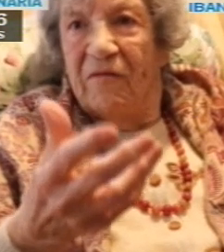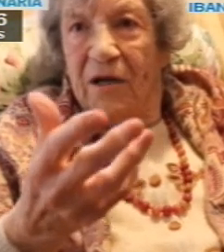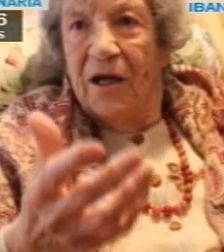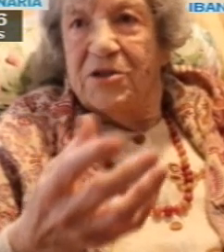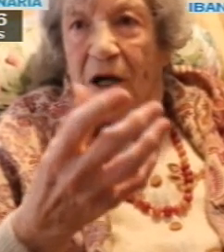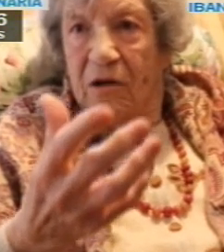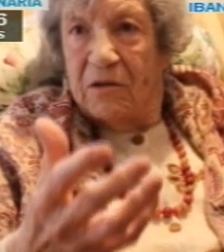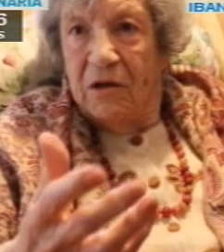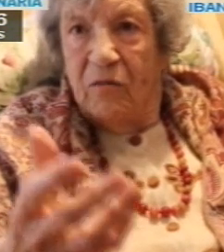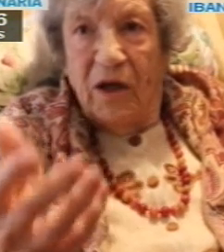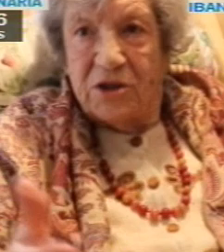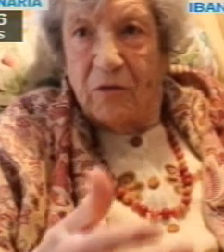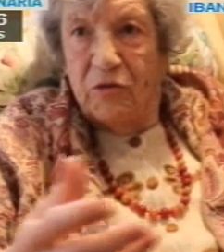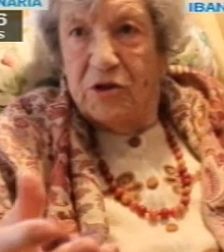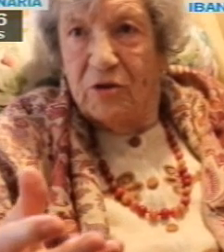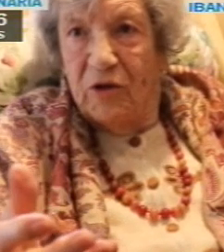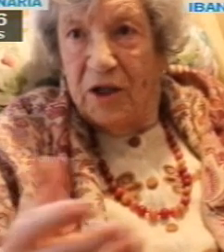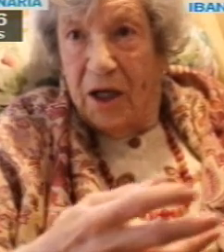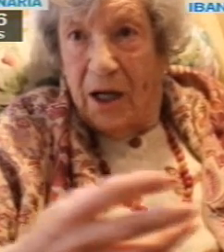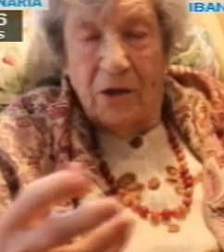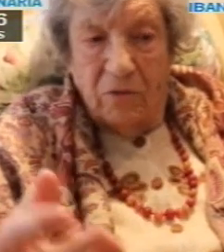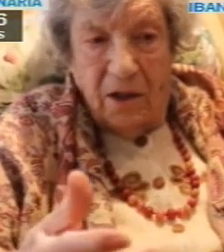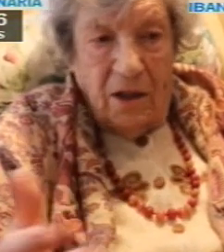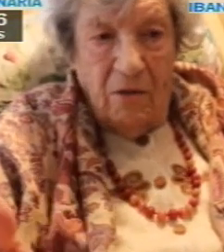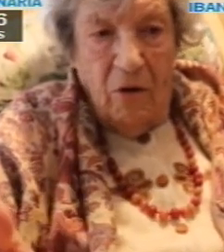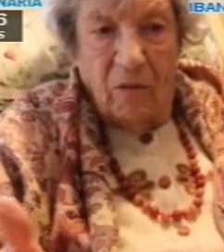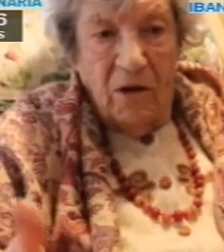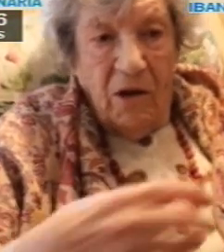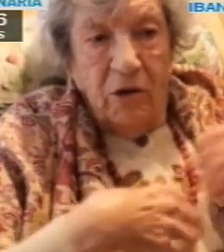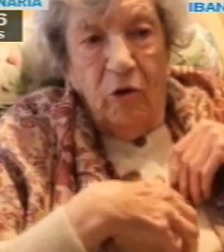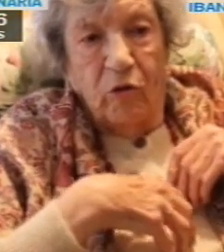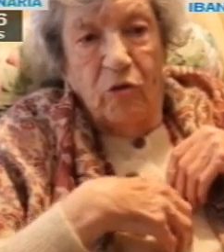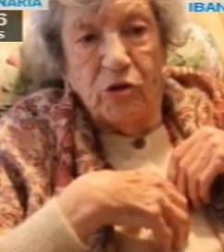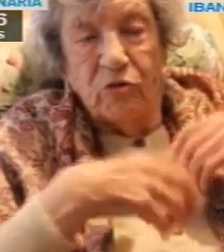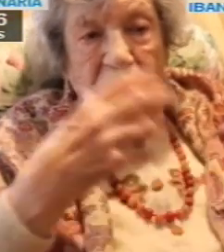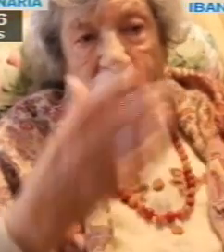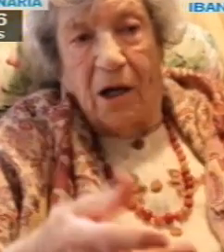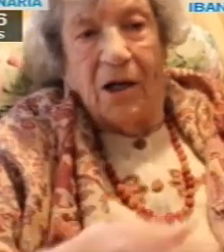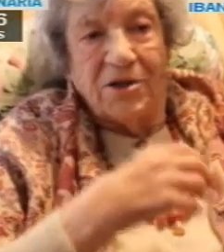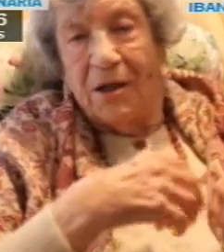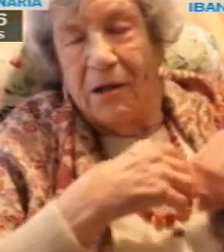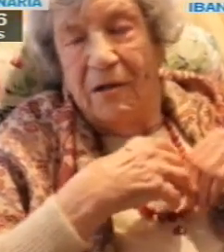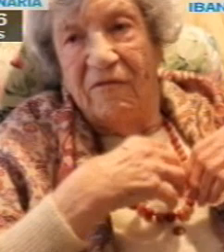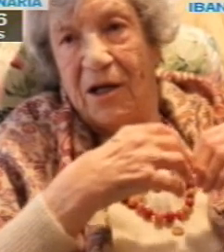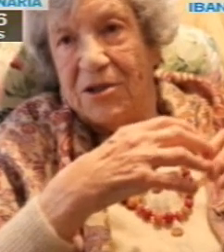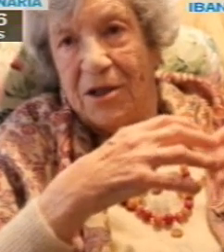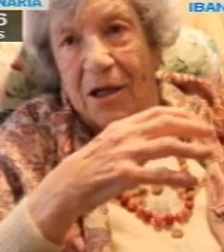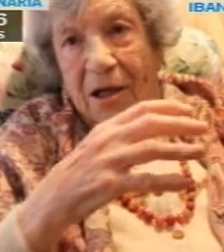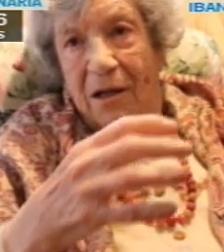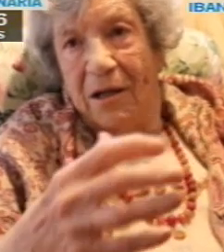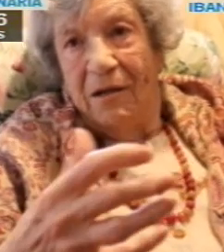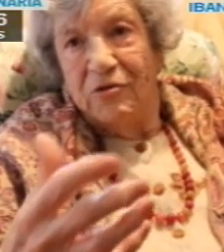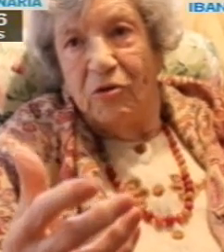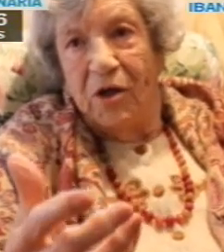una Venezia in queste condizioni di degrado che era? Io l'ho conosciuta da ragazza. Venezia